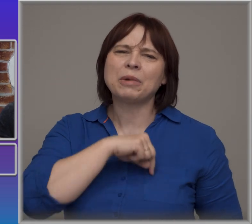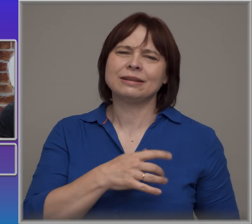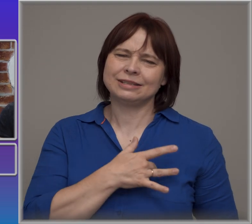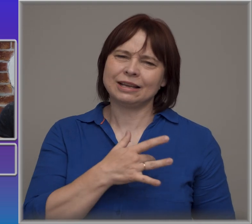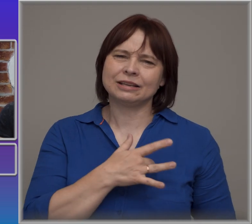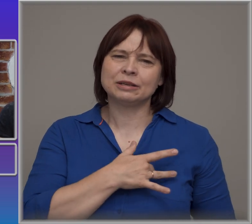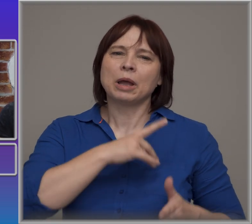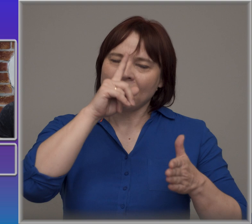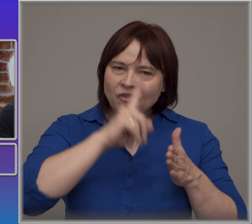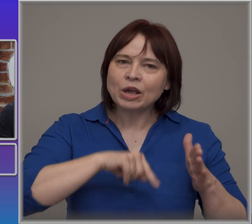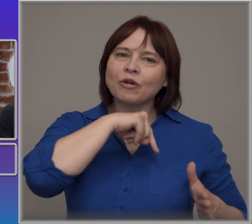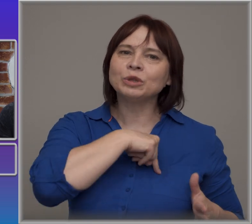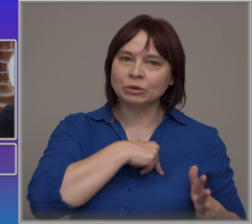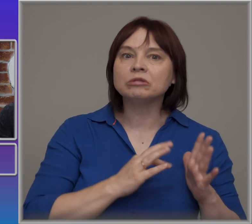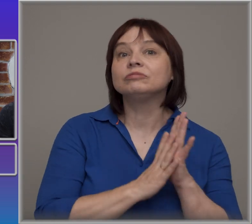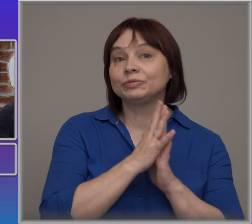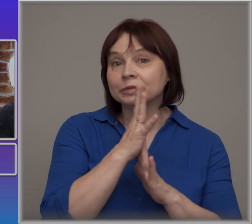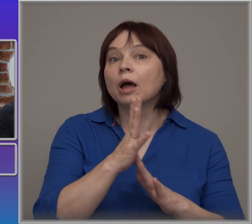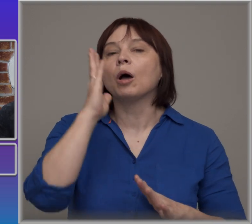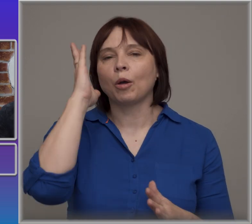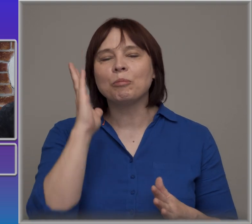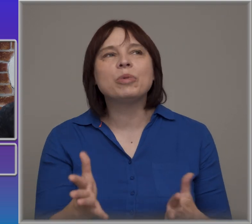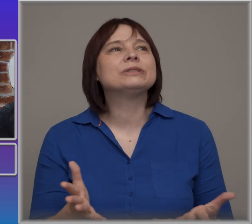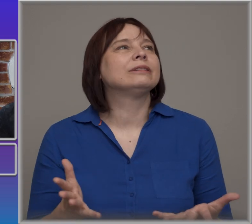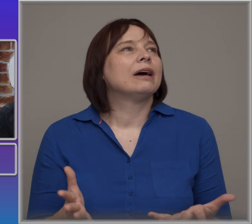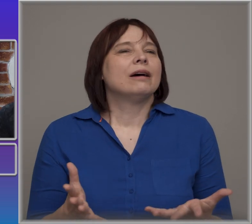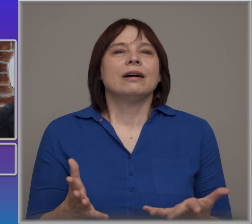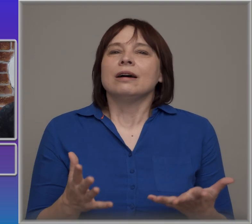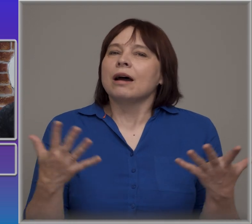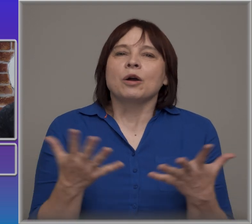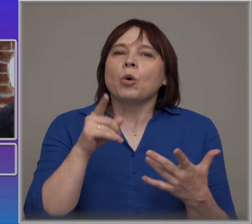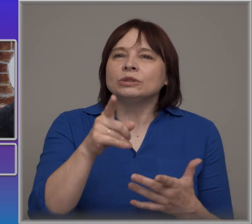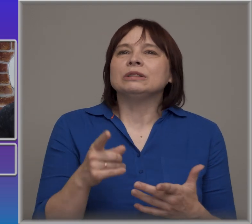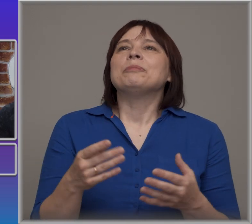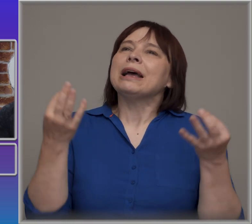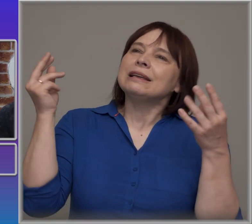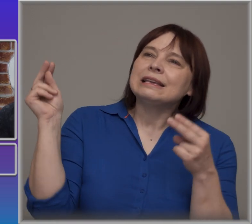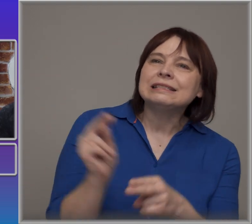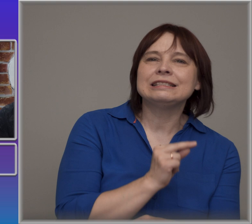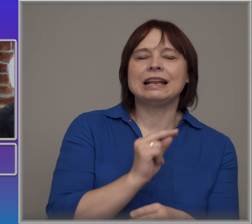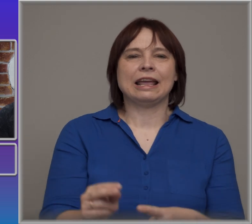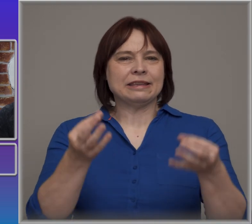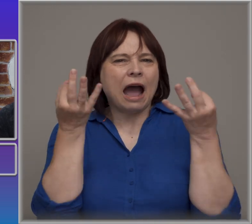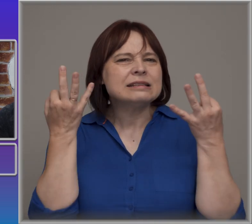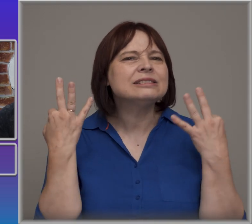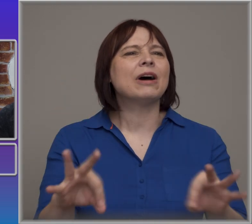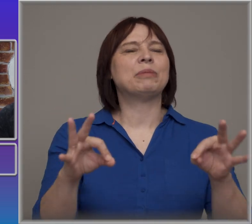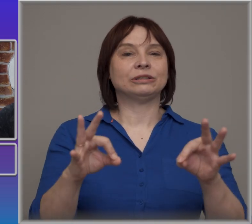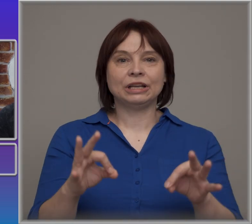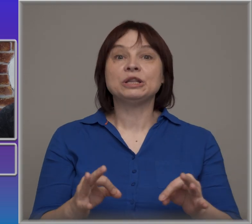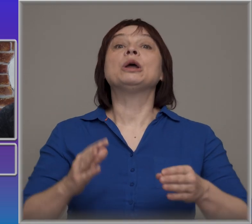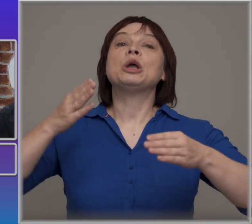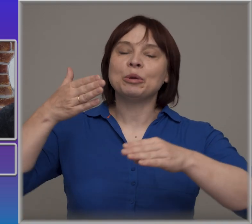внутри вас, она также будет дверью в какой-то прорыв, исцеление, освобождение, или, может быть, финансы вам придут